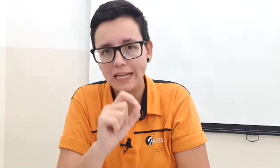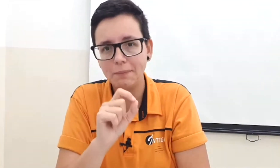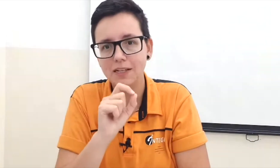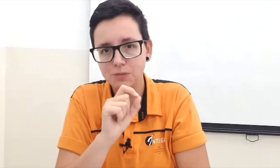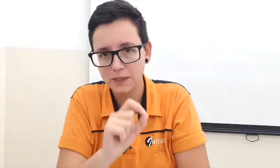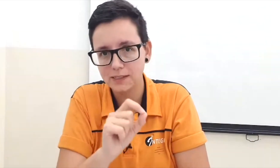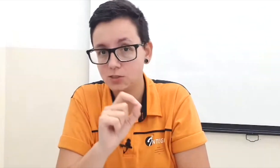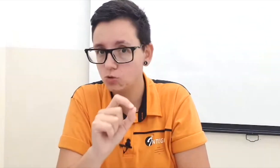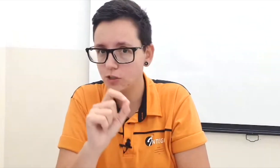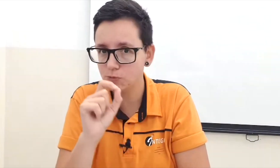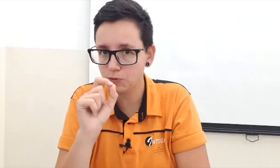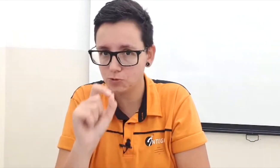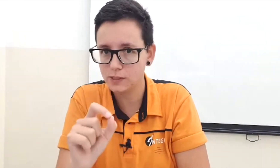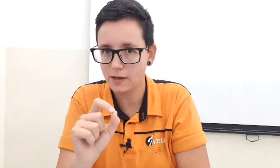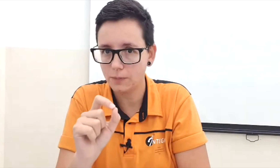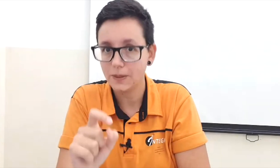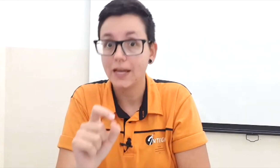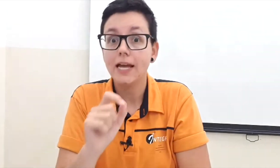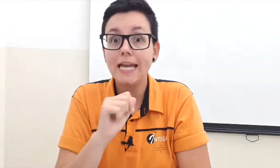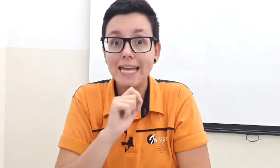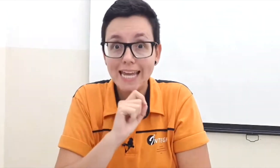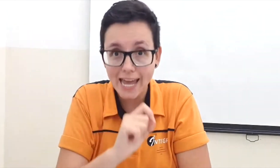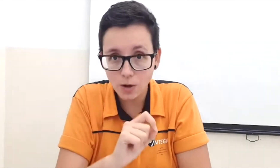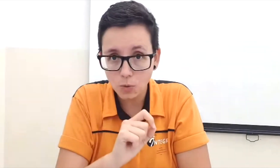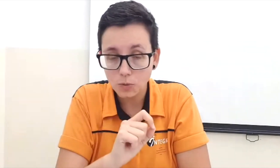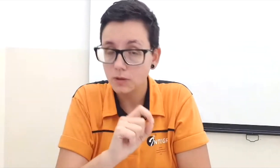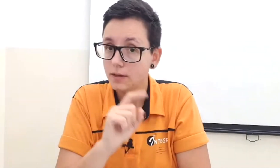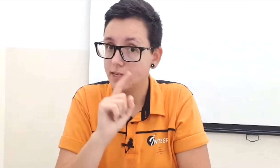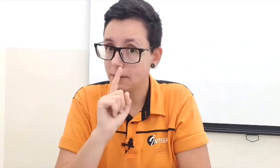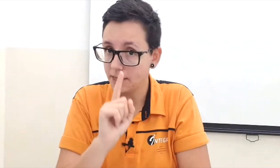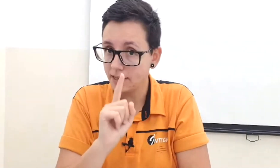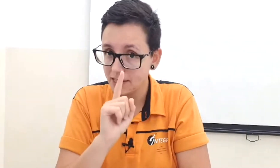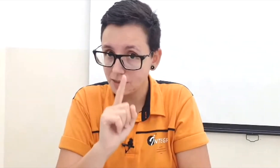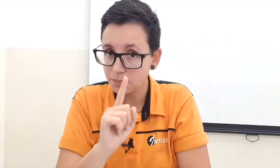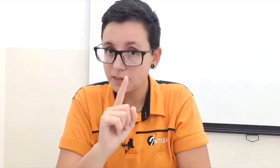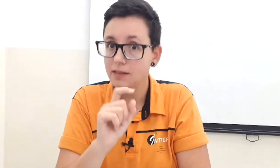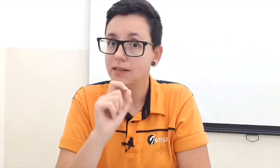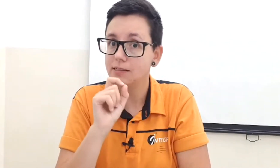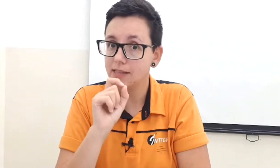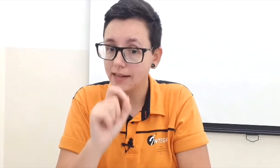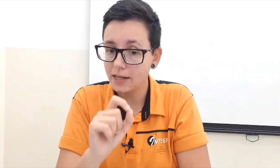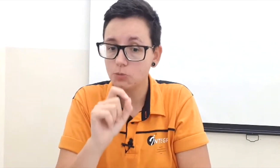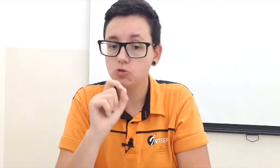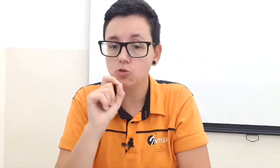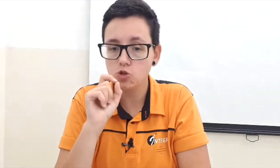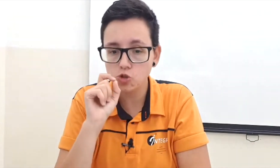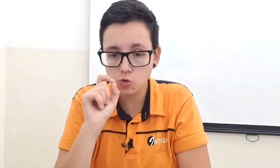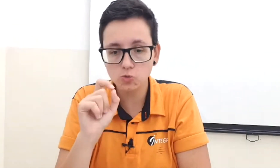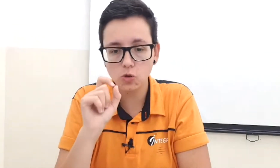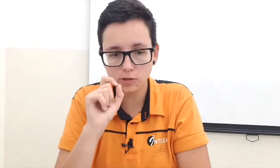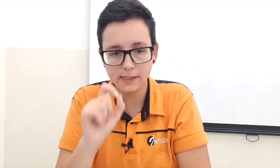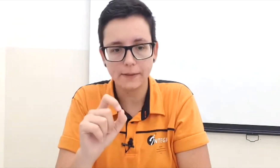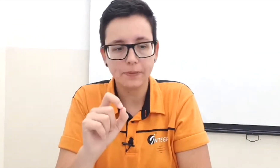Libras Plus 2.0. E eu e a minha equipe estaremos junto com você,